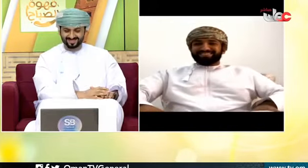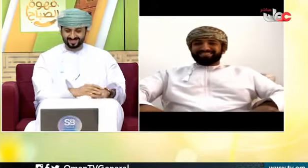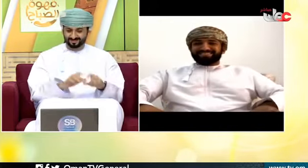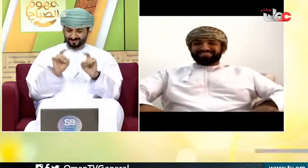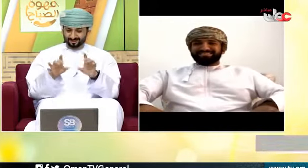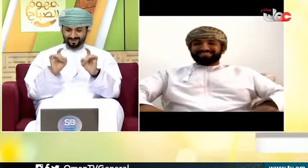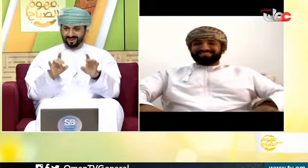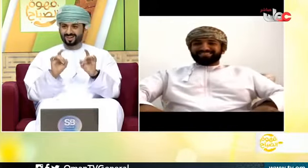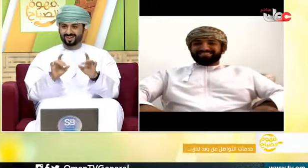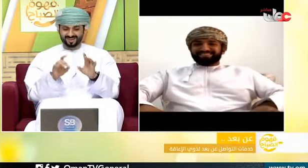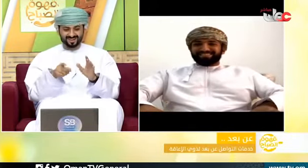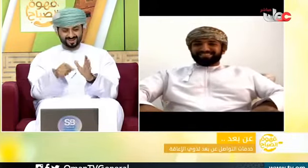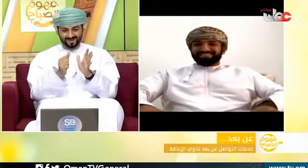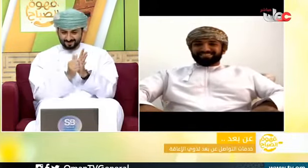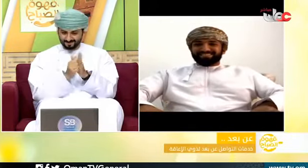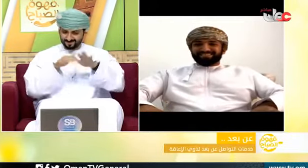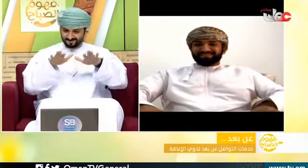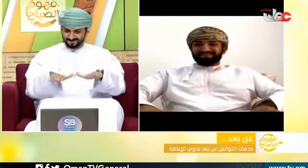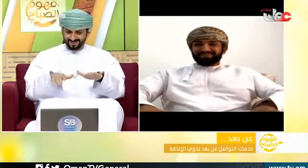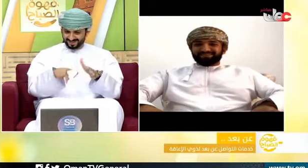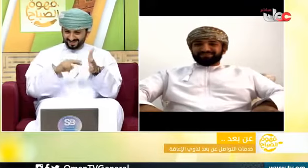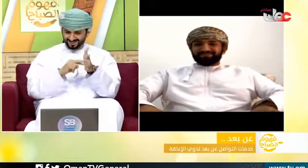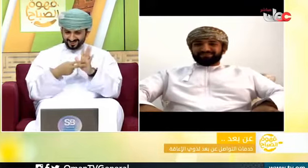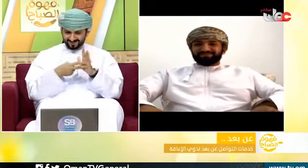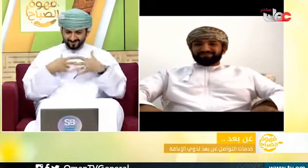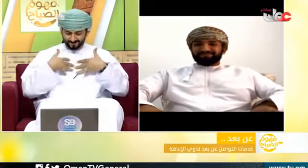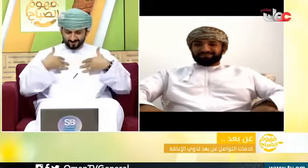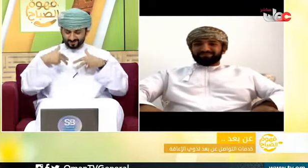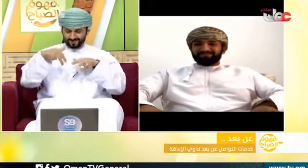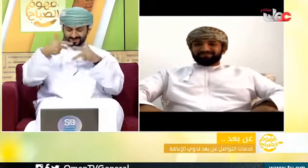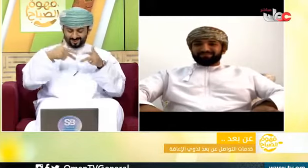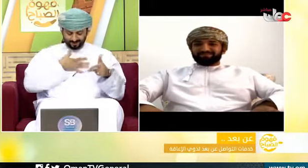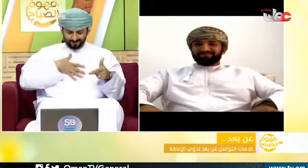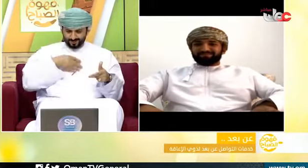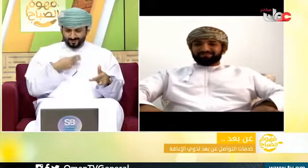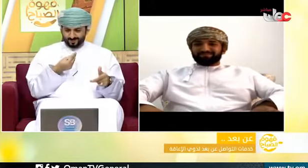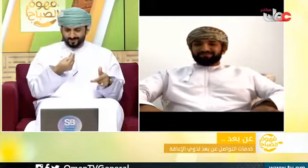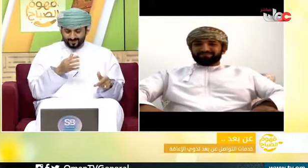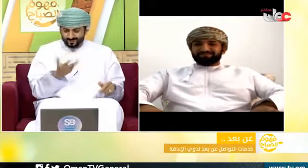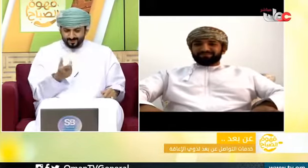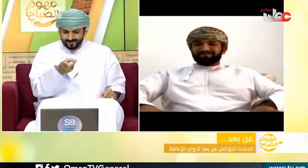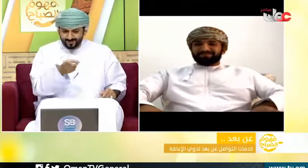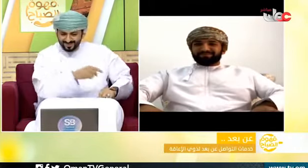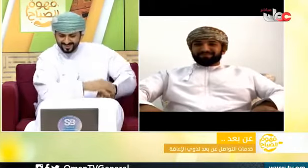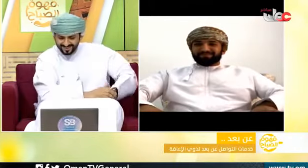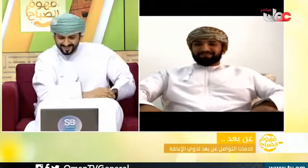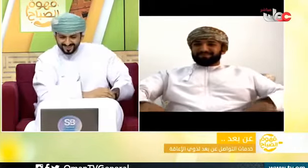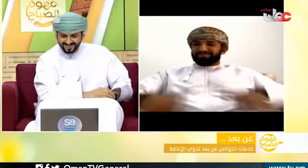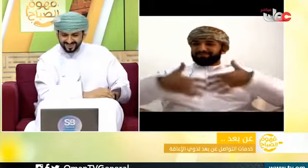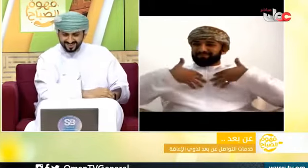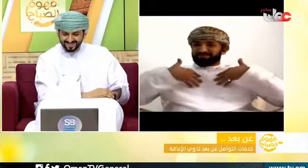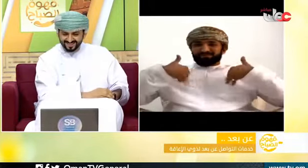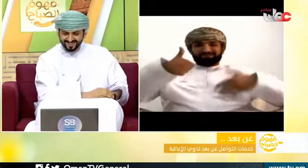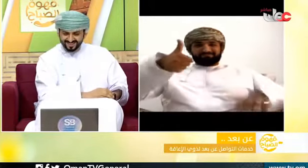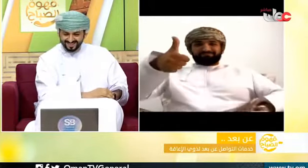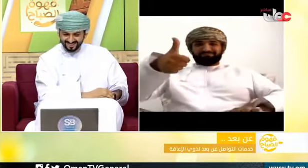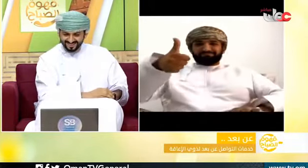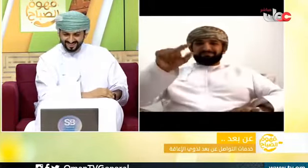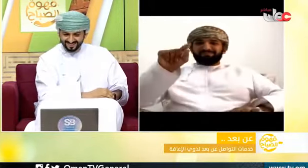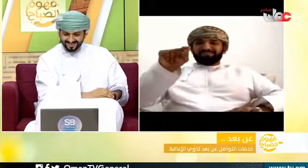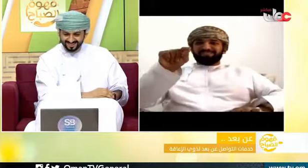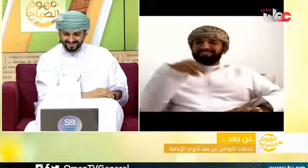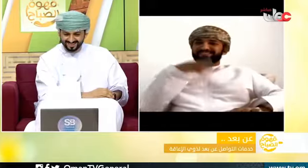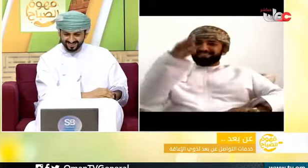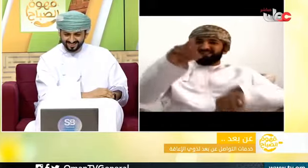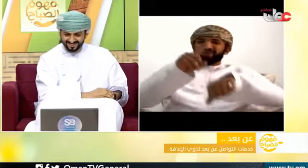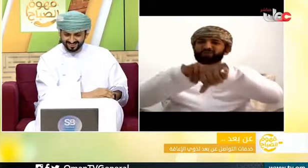من خلال جميل. ما شاء الله ما شاء الله، أنت في البيت، وسعيد جدا أنك. كيف شعورك وإحنا نتواصل معك؟ الحمد